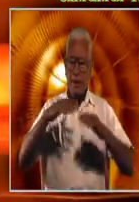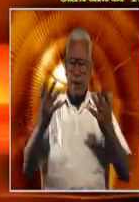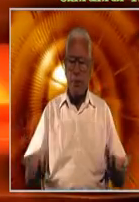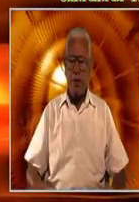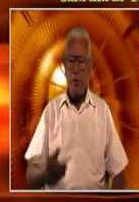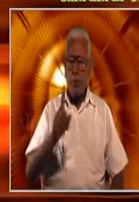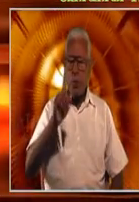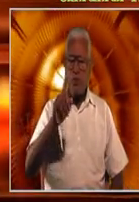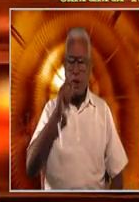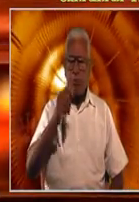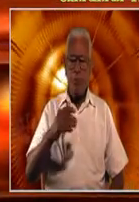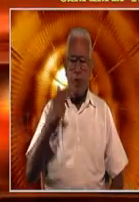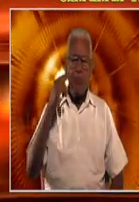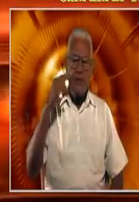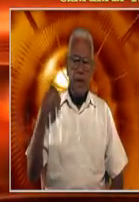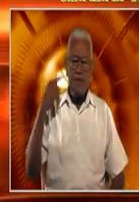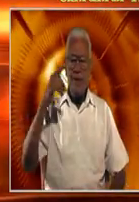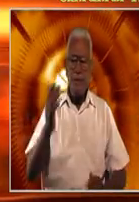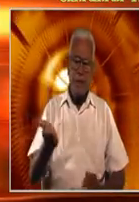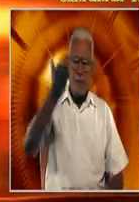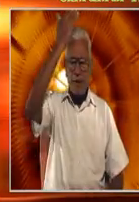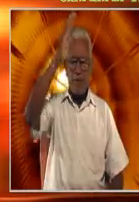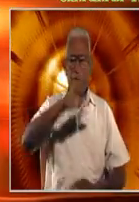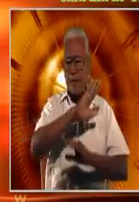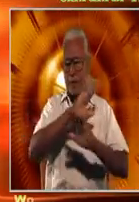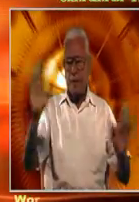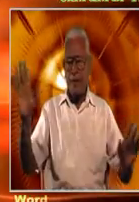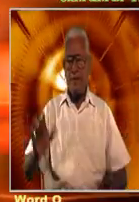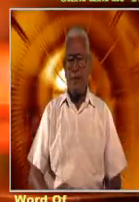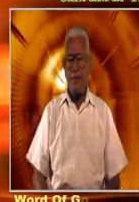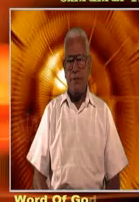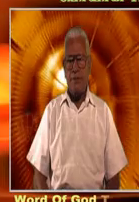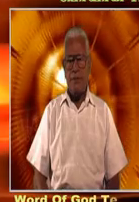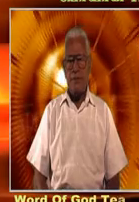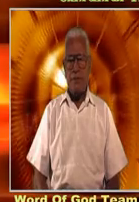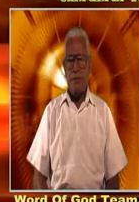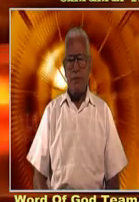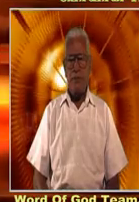இன்னாலைையல்லாமல் ஒருவனு பிதாவினவின் வரான்